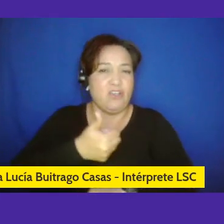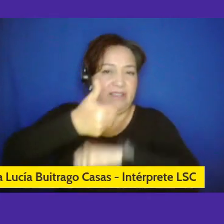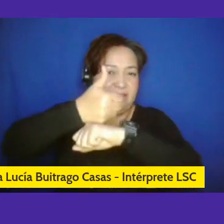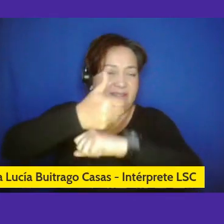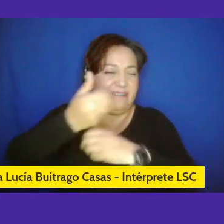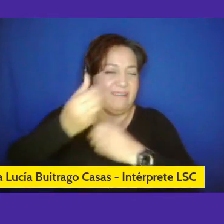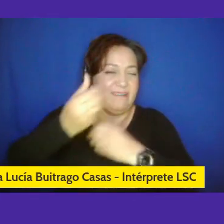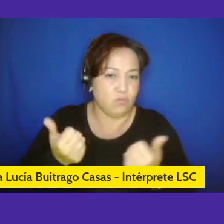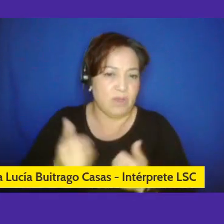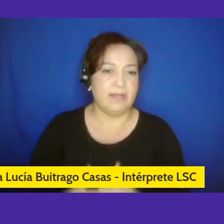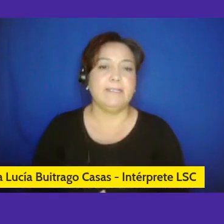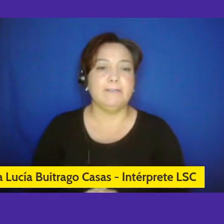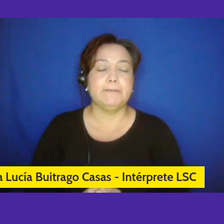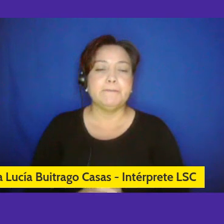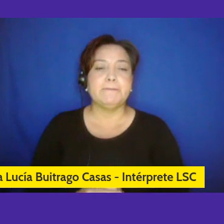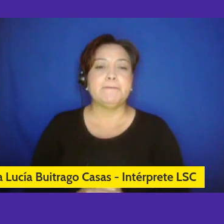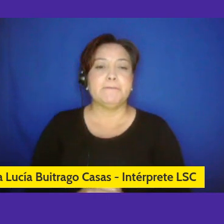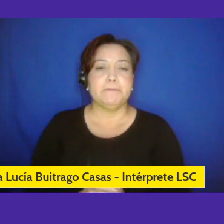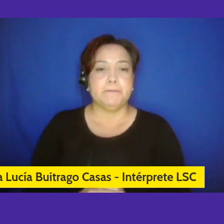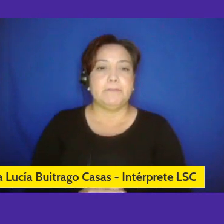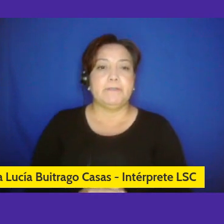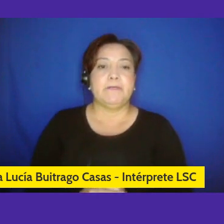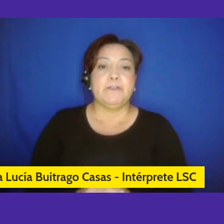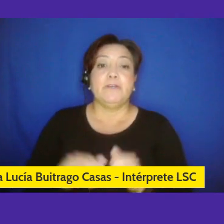Para mí, la ópera prima, primero,